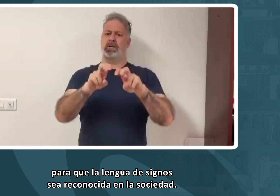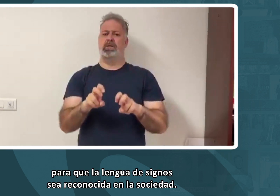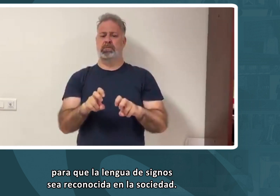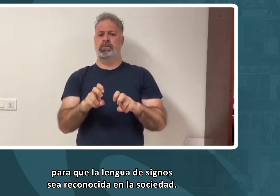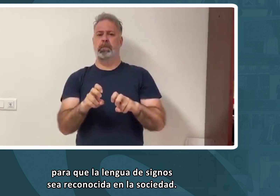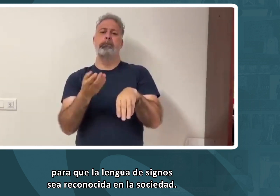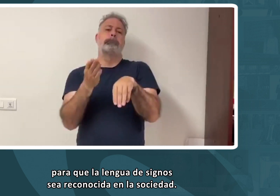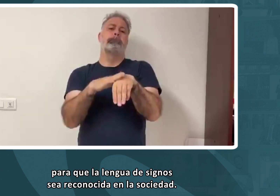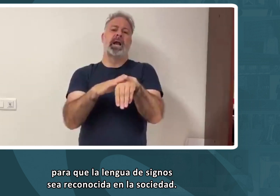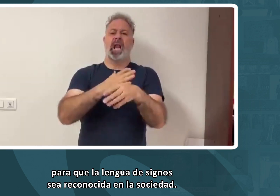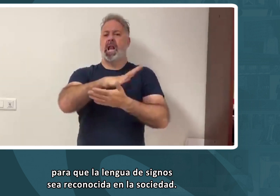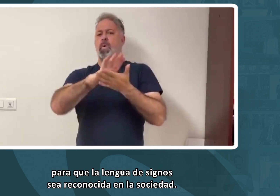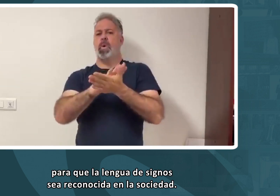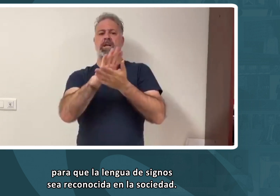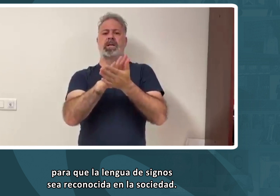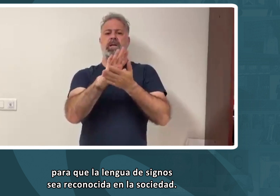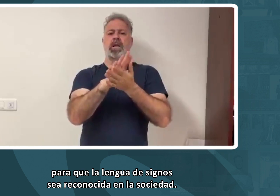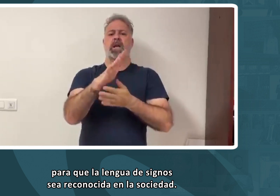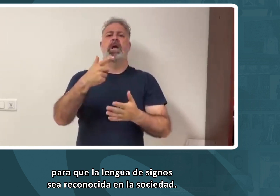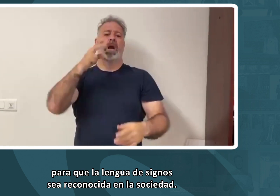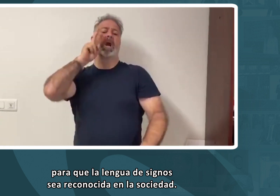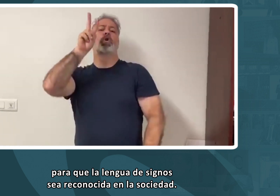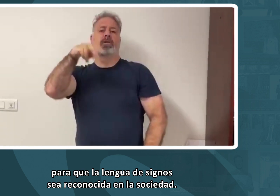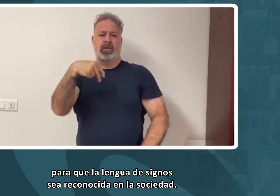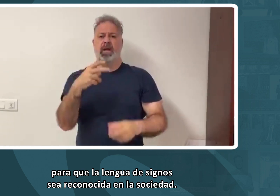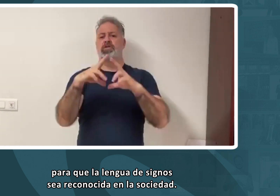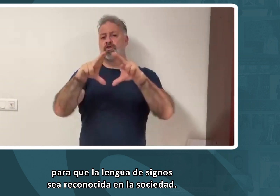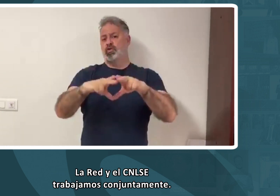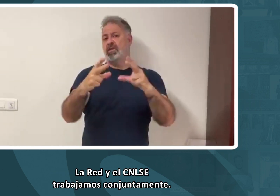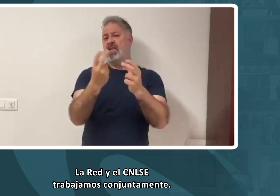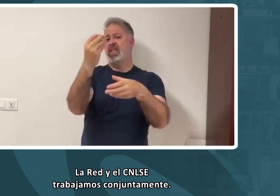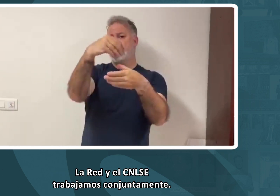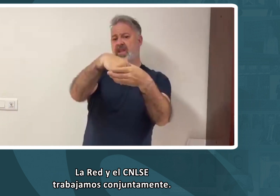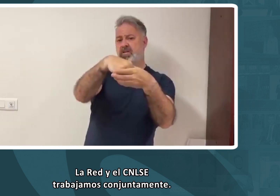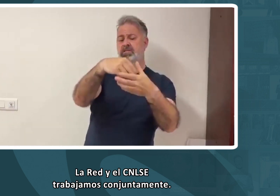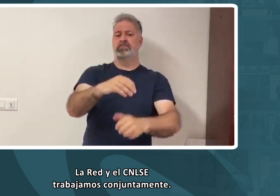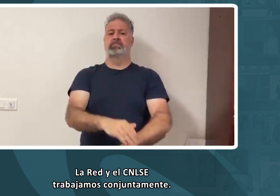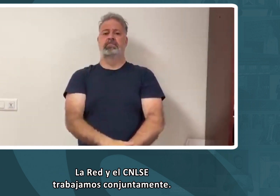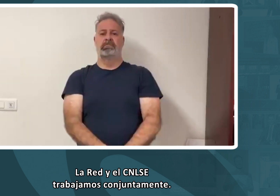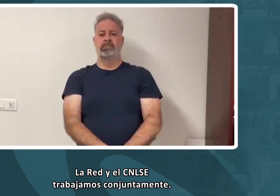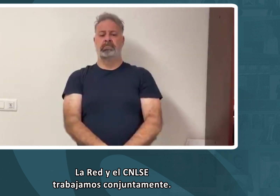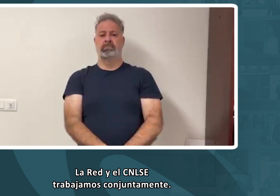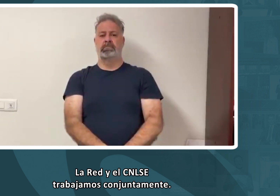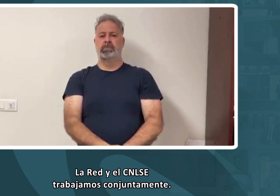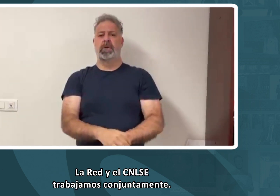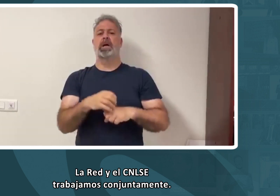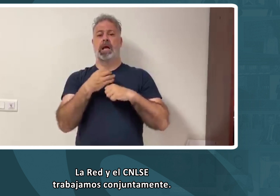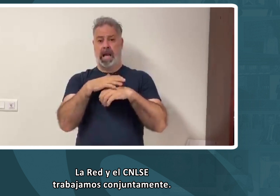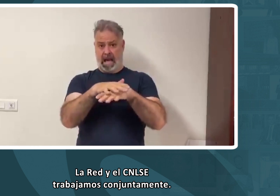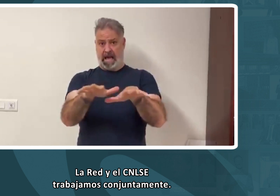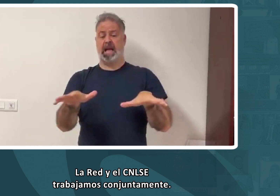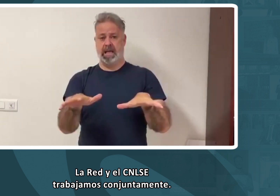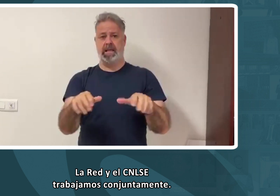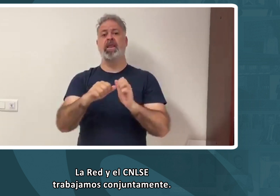investigación para que la lengua de signos sea reconocida en la sociedad. La red y el CENELSE